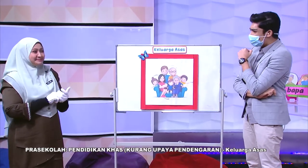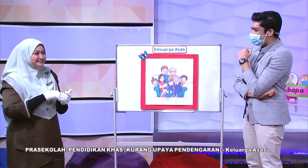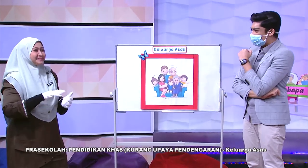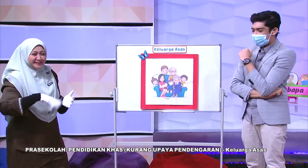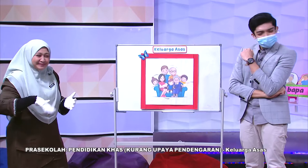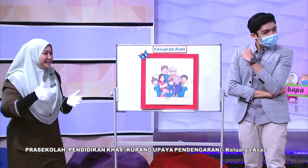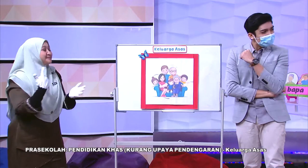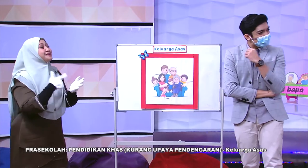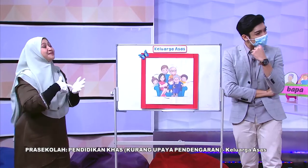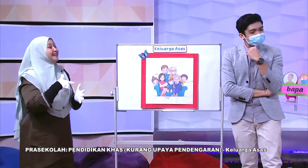lagi ya